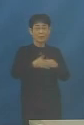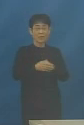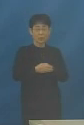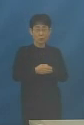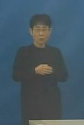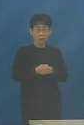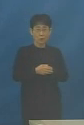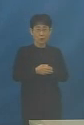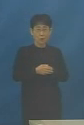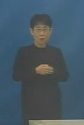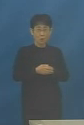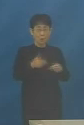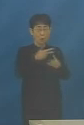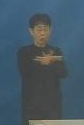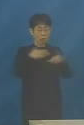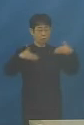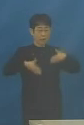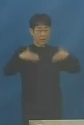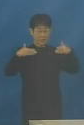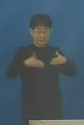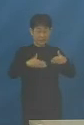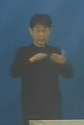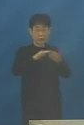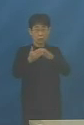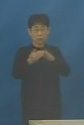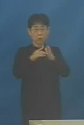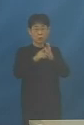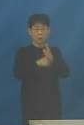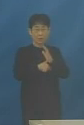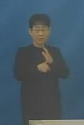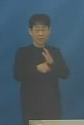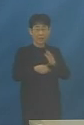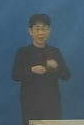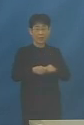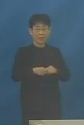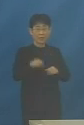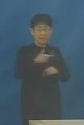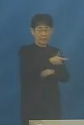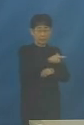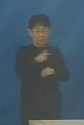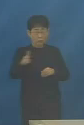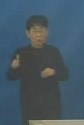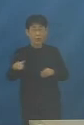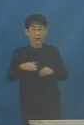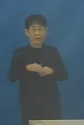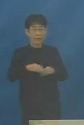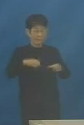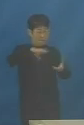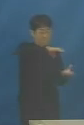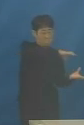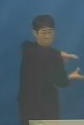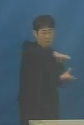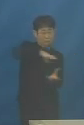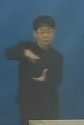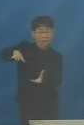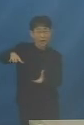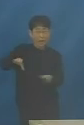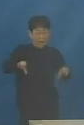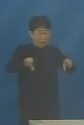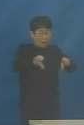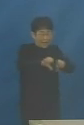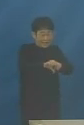北栄町の方でこのへまあ様玉名脅威ですねまると合わせ輪切り競技だとか